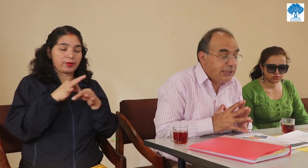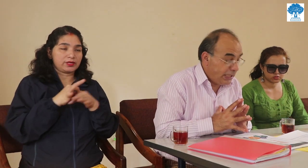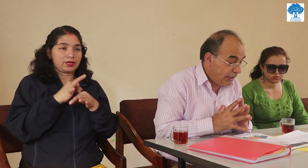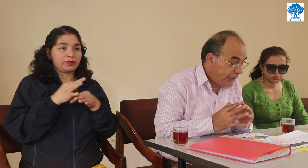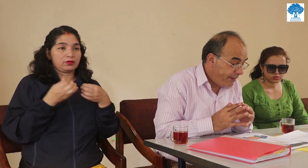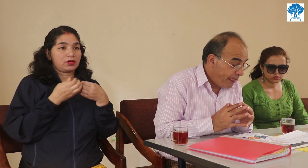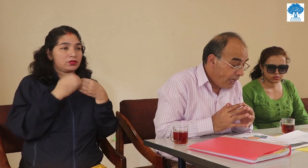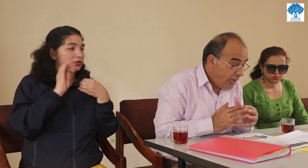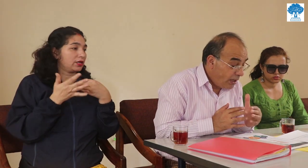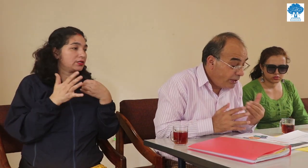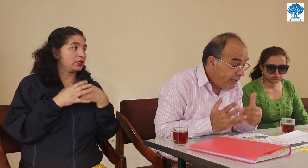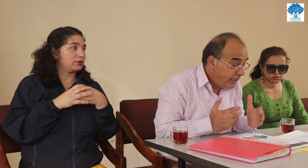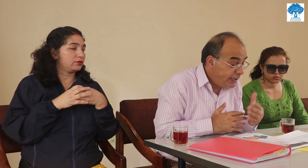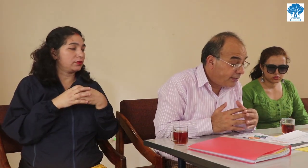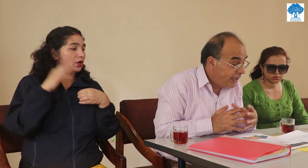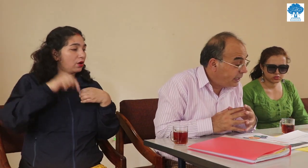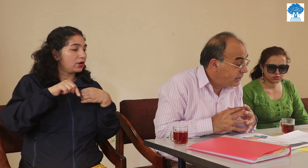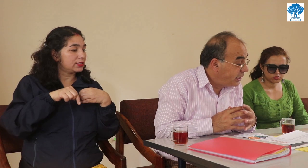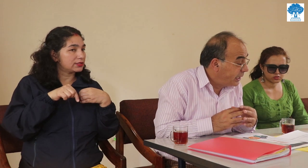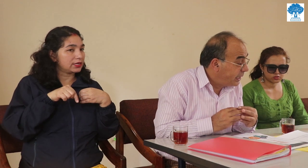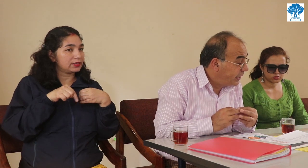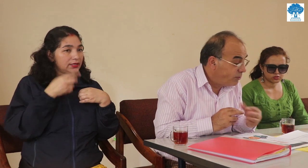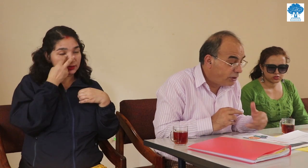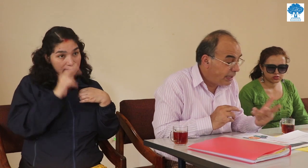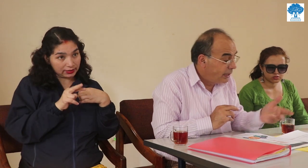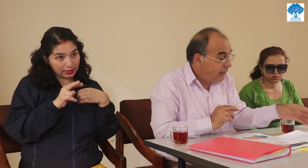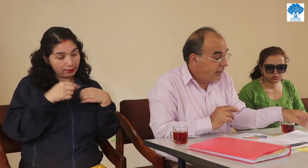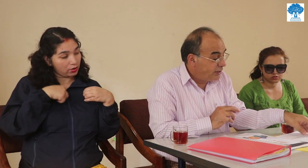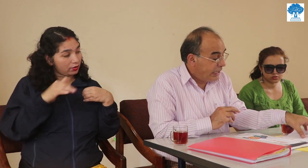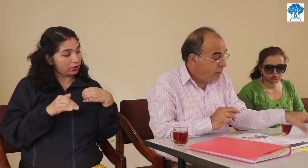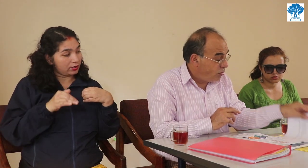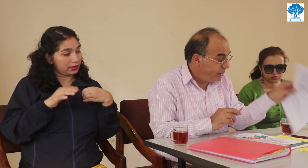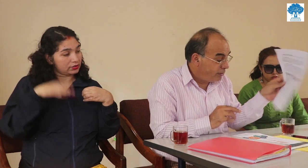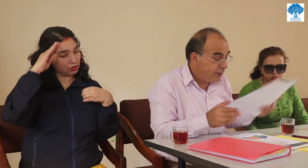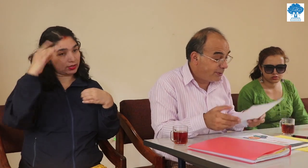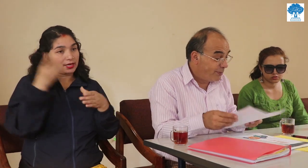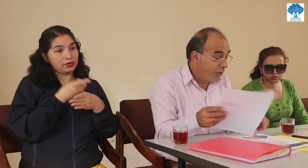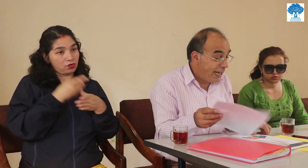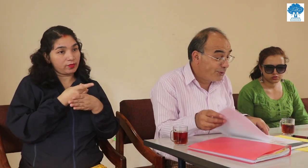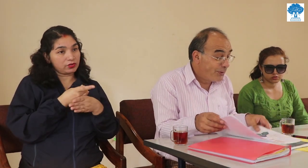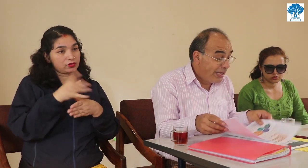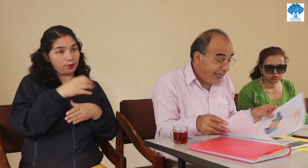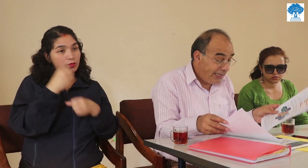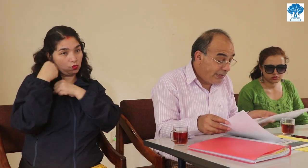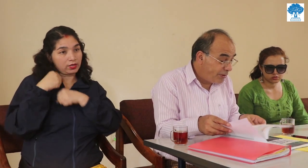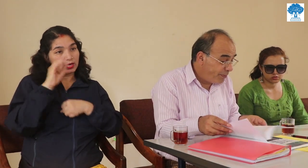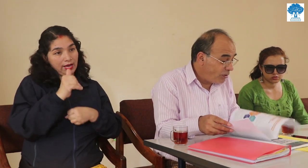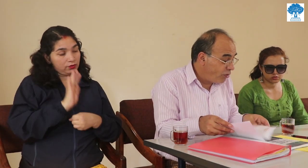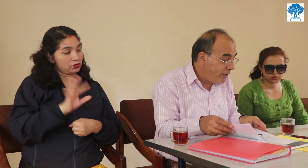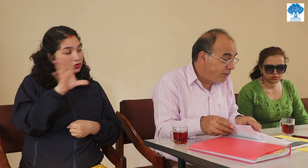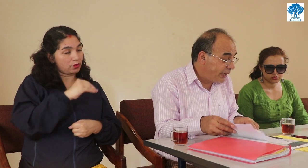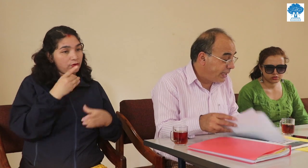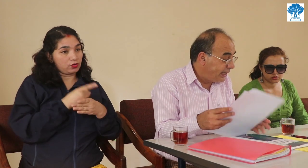सकिरहेको स्थिति छैन. त्यसैले अहिले के देखिन्छ भन्दाखेरि यसरी हेर्दाखेरि म त यहाँ सरकारी डकुमेन्टहरू नै सबै बोकेर आएको छु कि